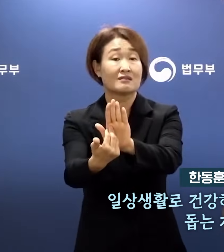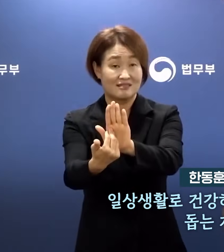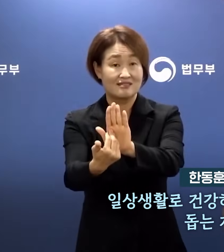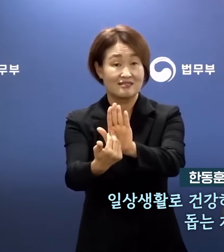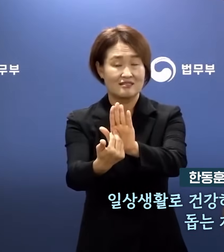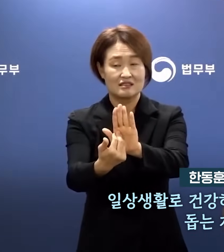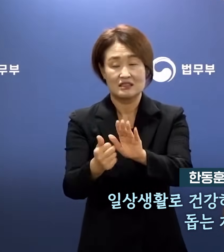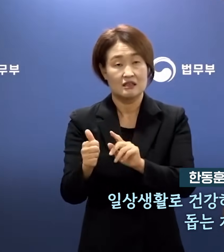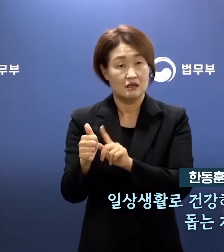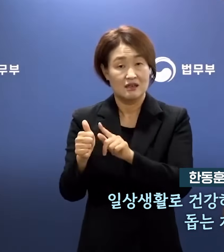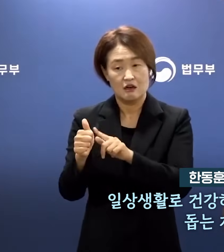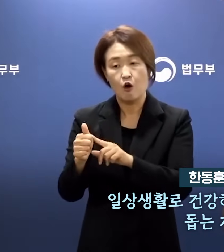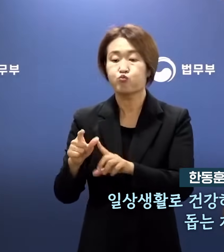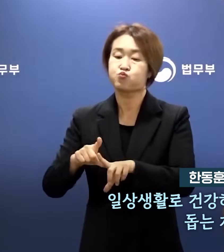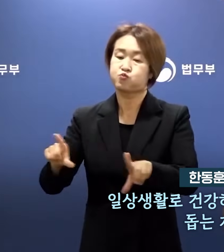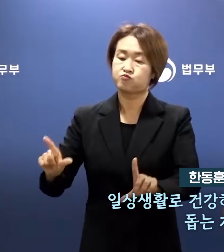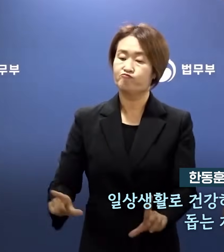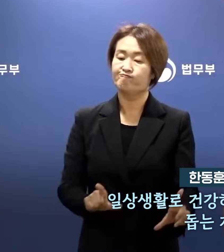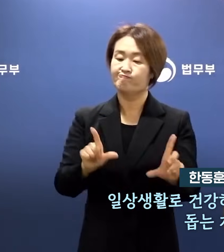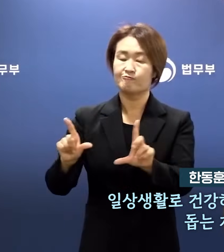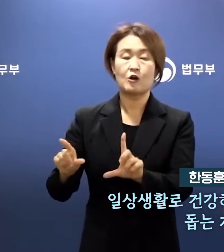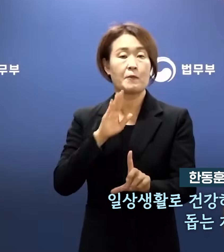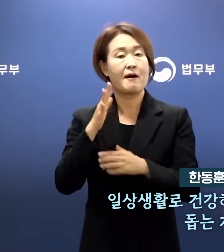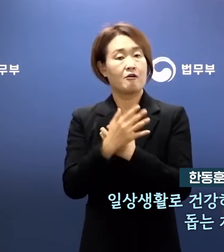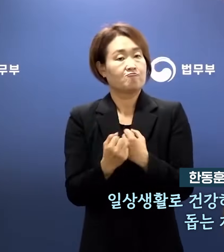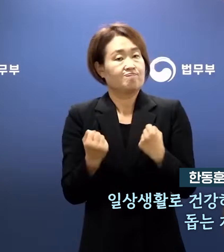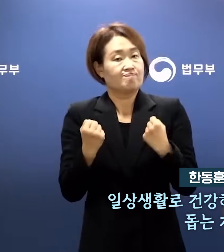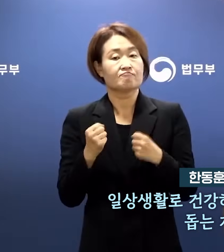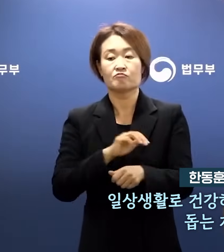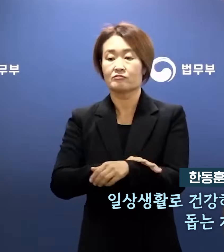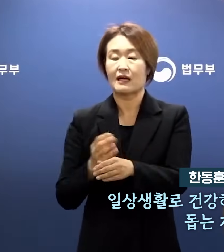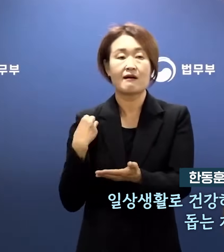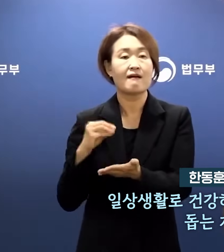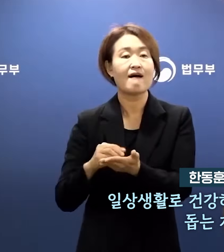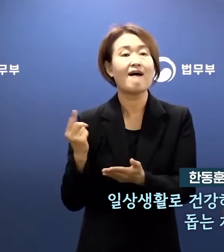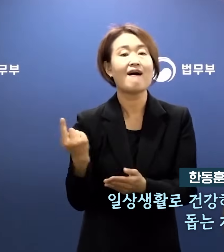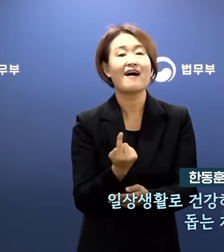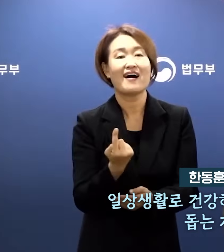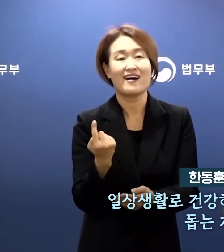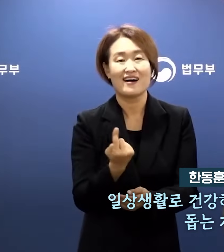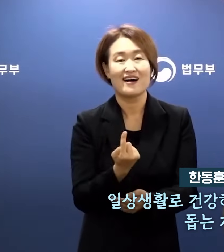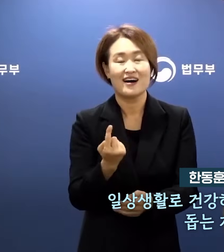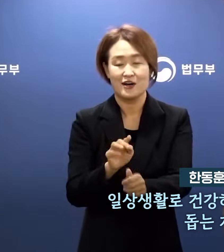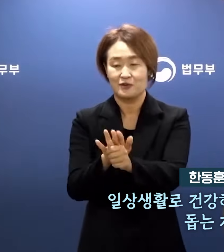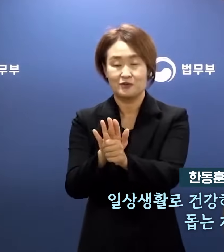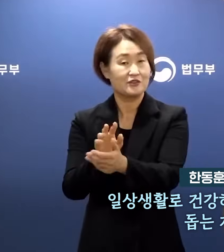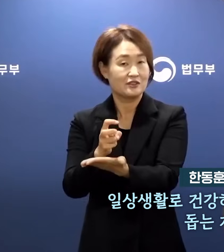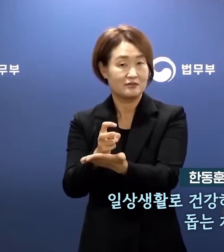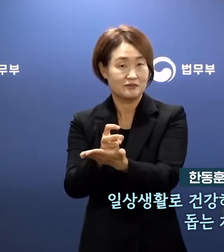성범죄자가 일상생활로 건강하게 복귀할 수 있도록 돕는 제도입니다.